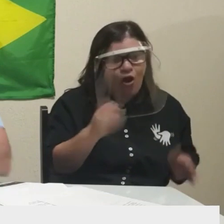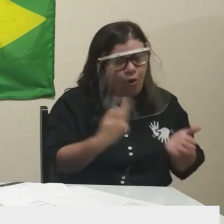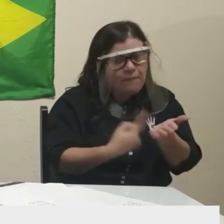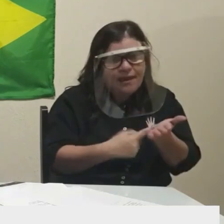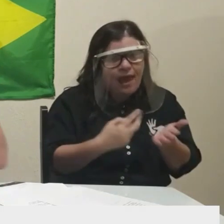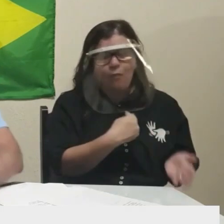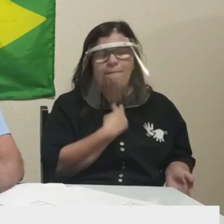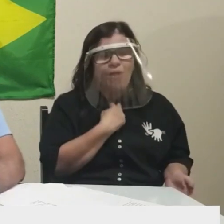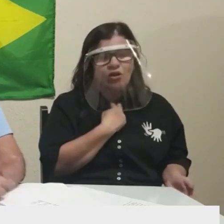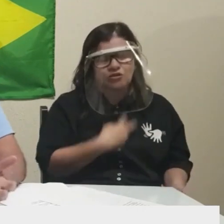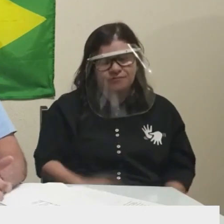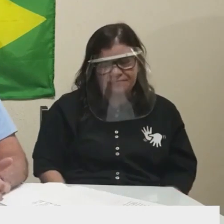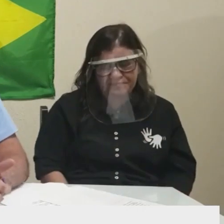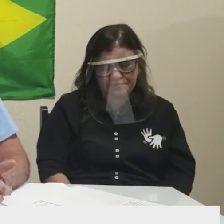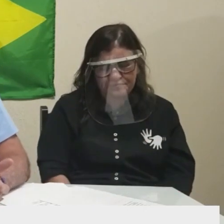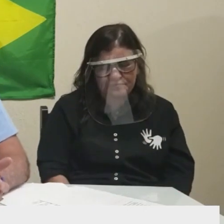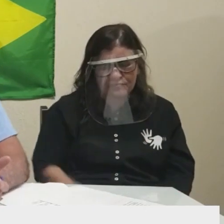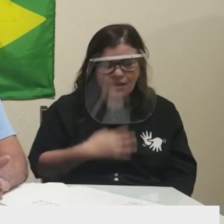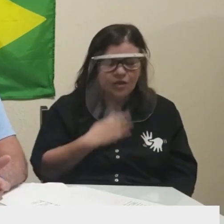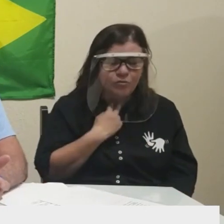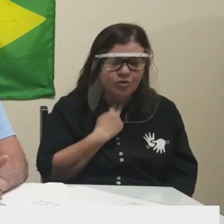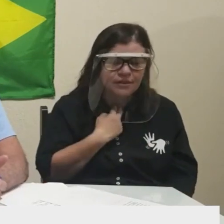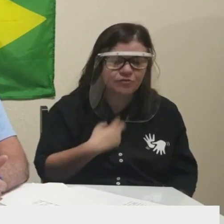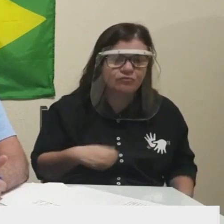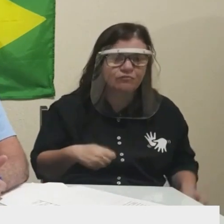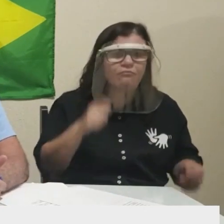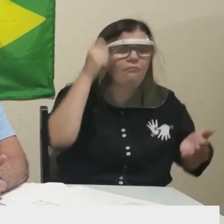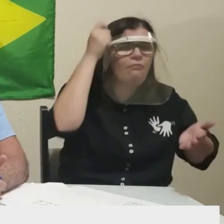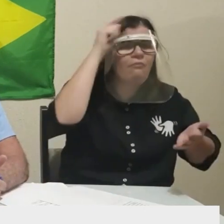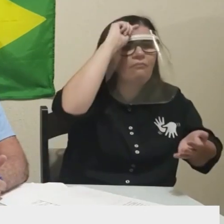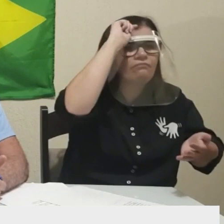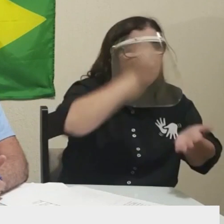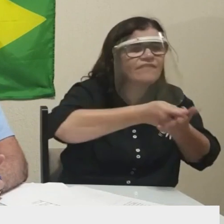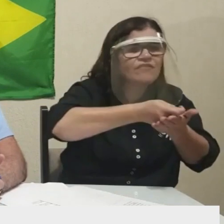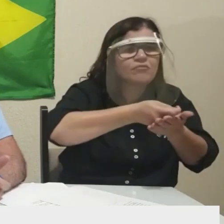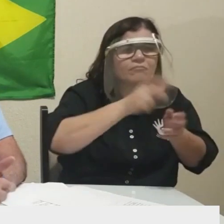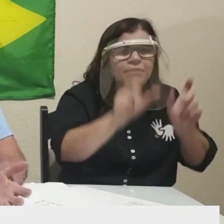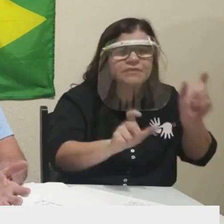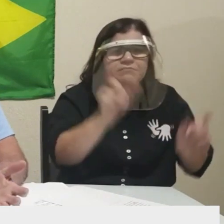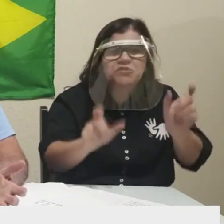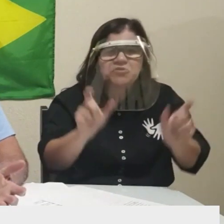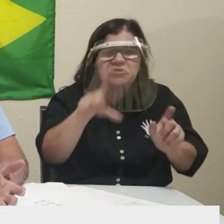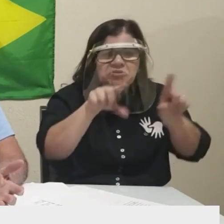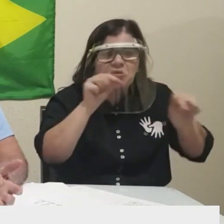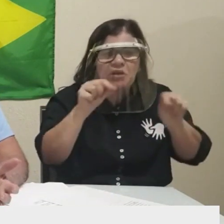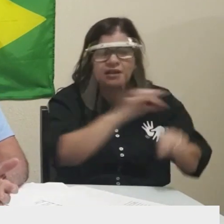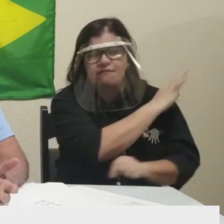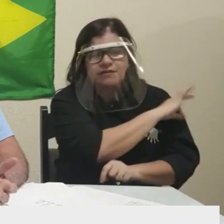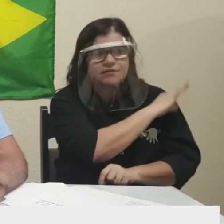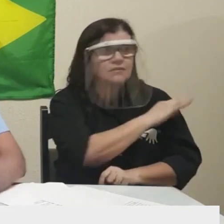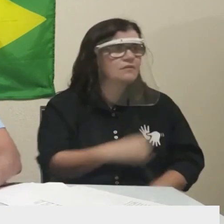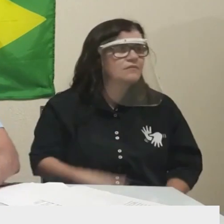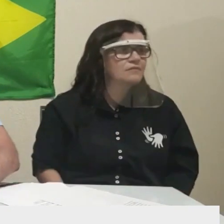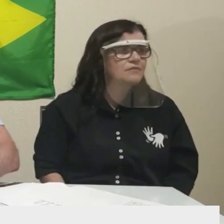uma vacina. Quando eu falei, né? Ninguém pode obrigar ninguém a tomar a vacina. Tá certo? Ninguém pode obrigar. E detalhe,